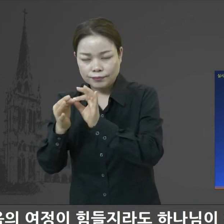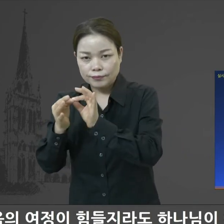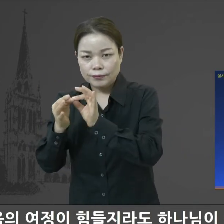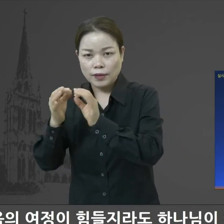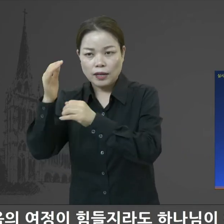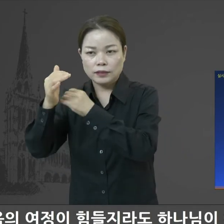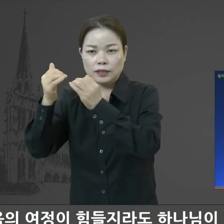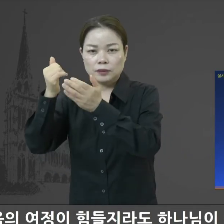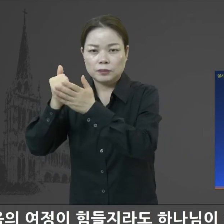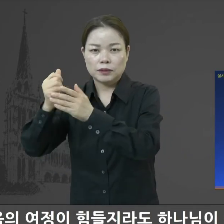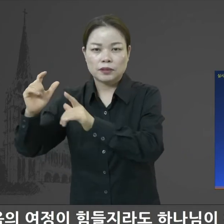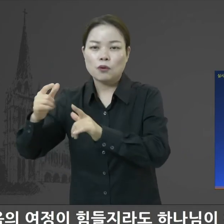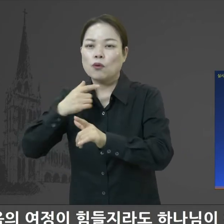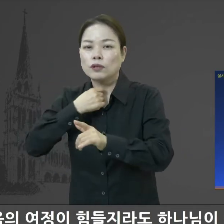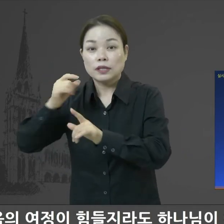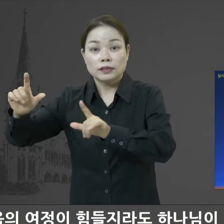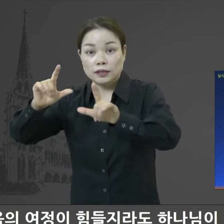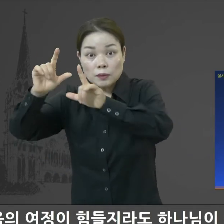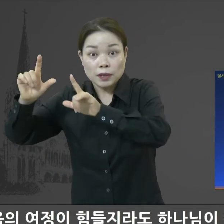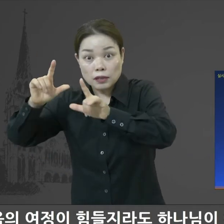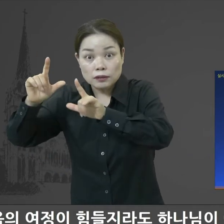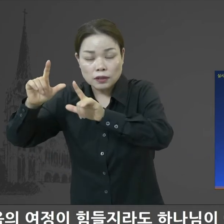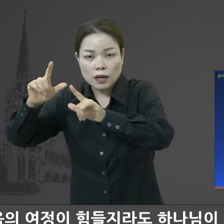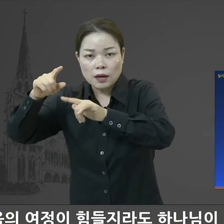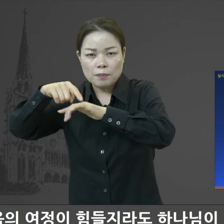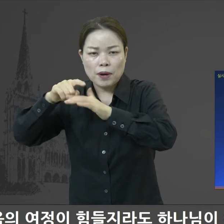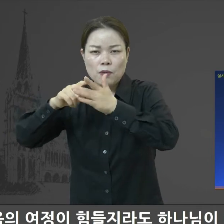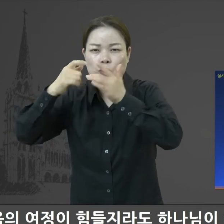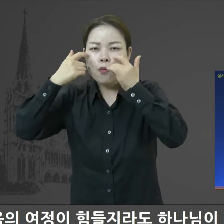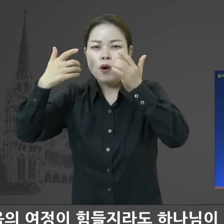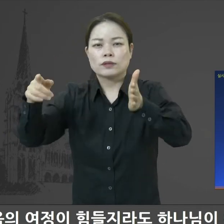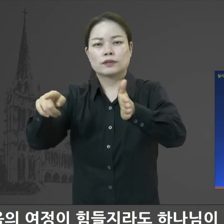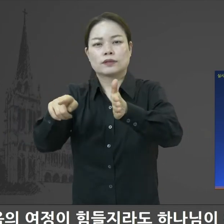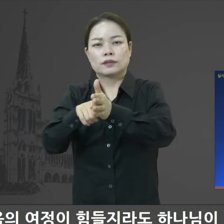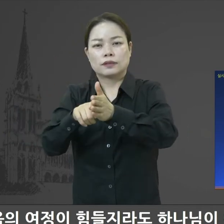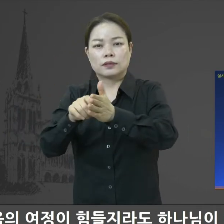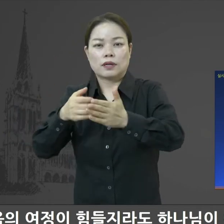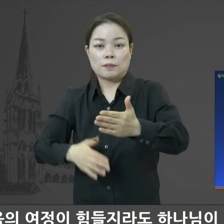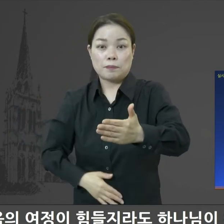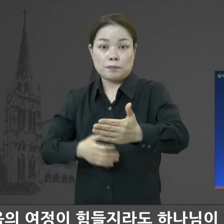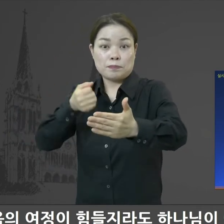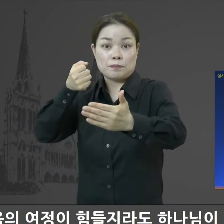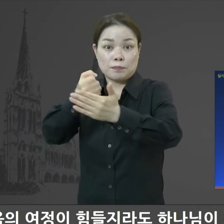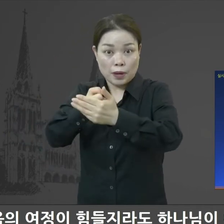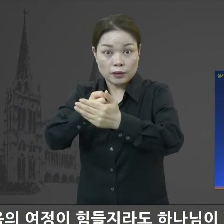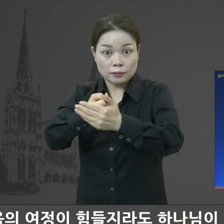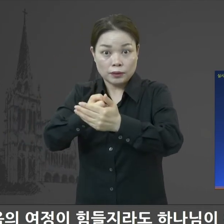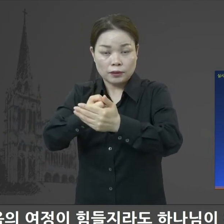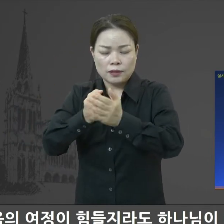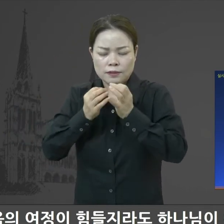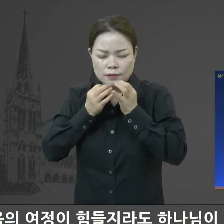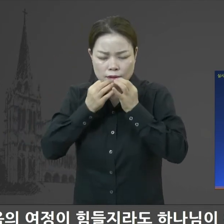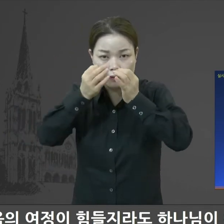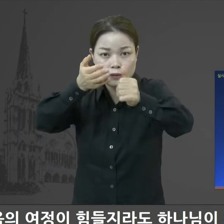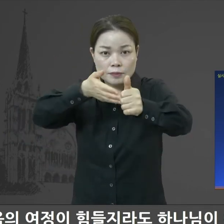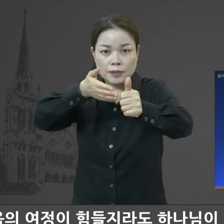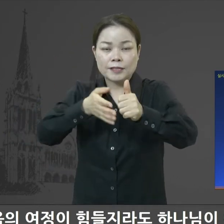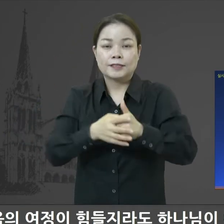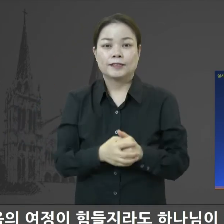길을 걸어갈 것이다. 이렇게 여러분 마음에 확증할 수 있는, 결심할 수 있는 은혜가 있기를 간절히